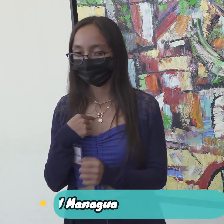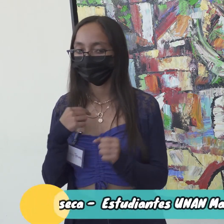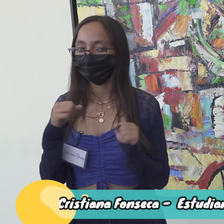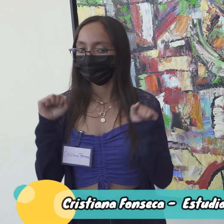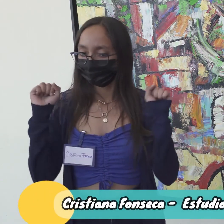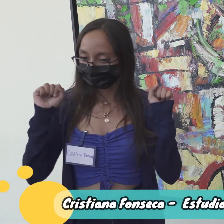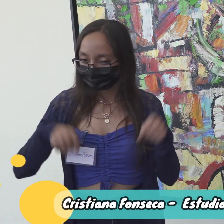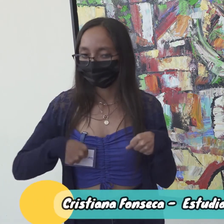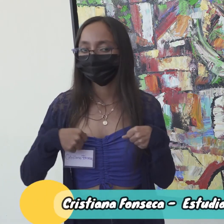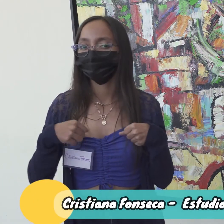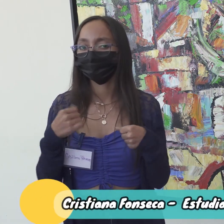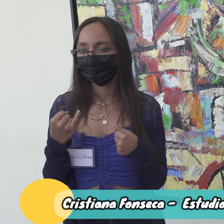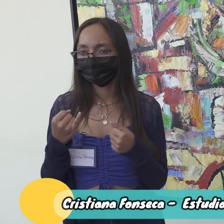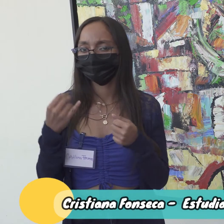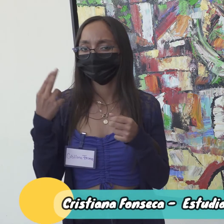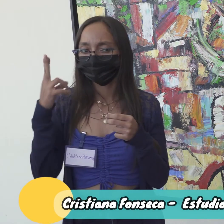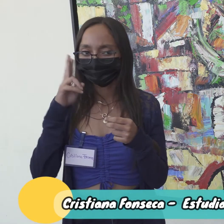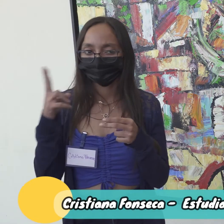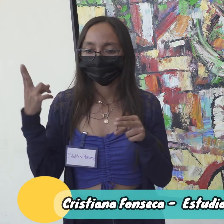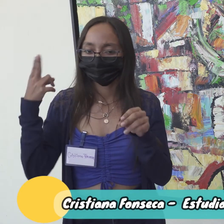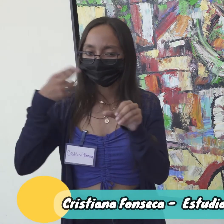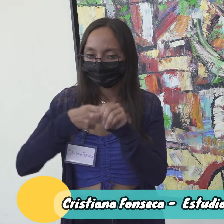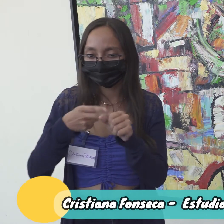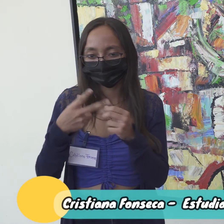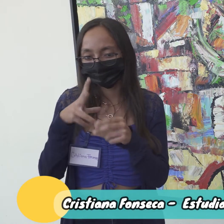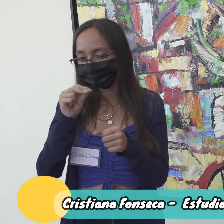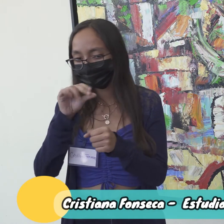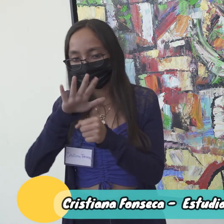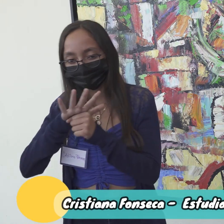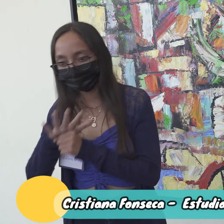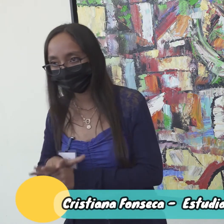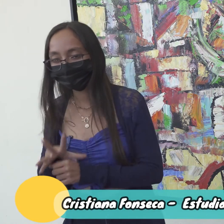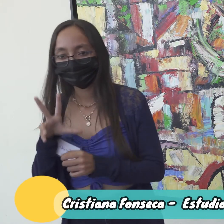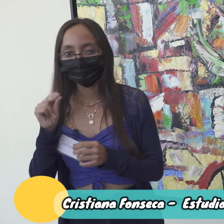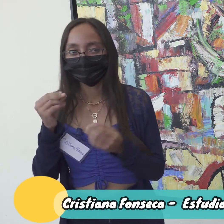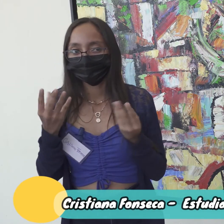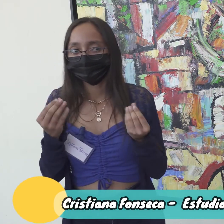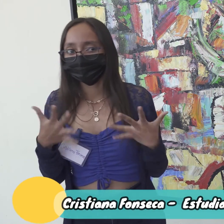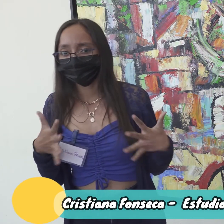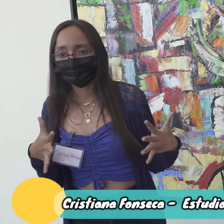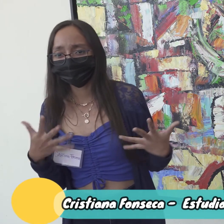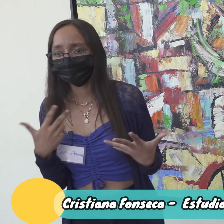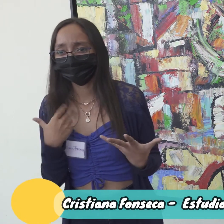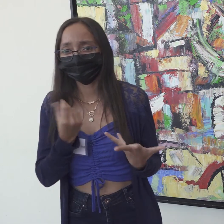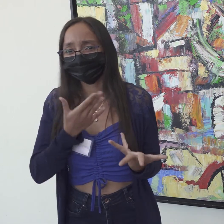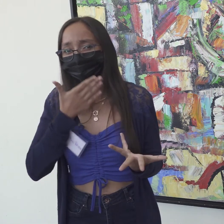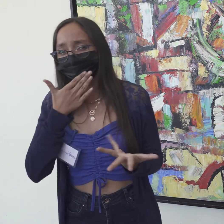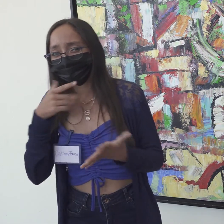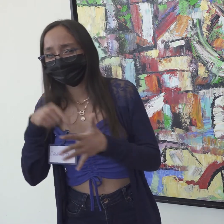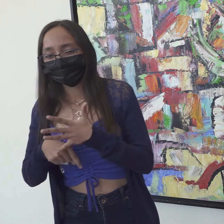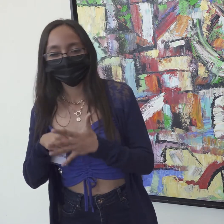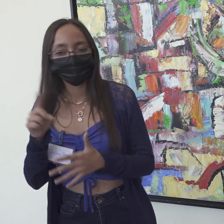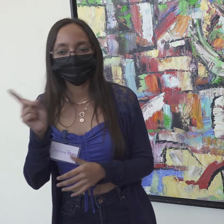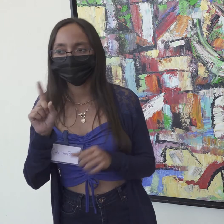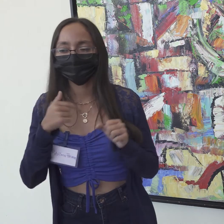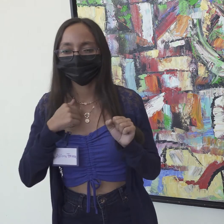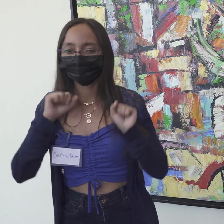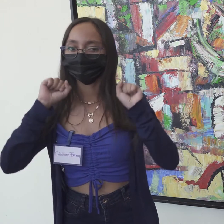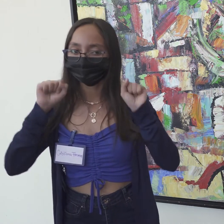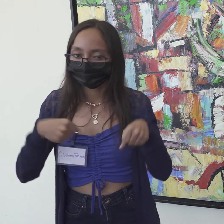También creo que entrar a la universidad, llevar a que todos los jóvenes no tengan temor ni a la no